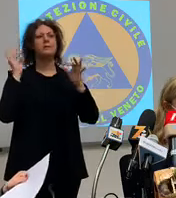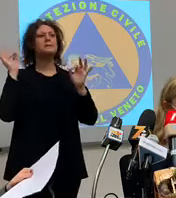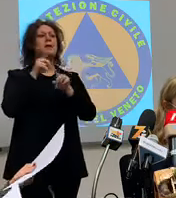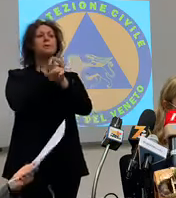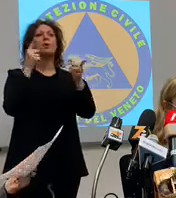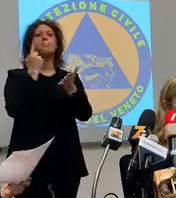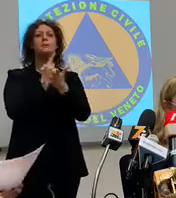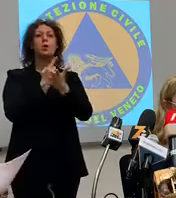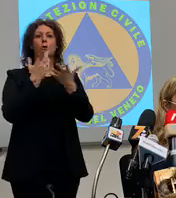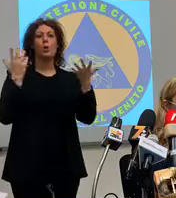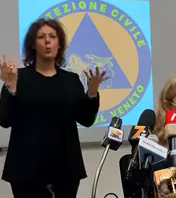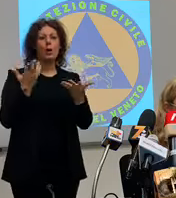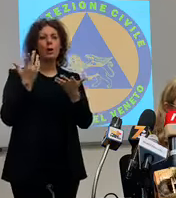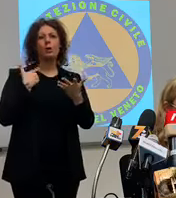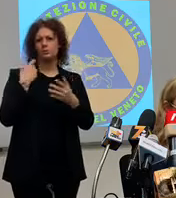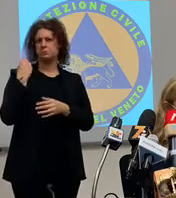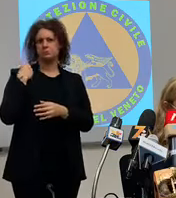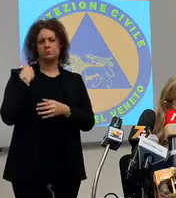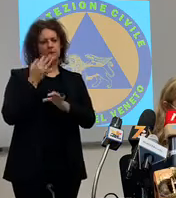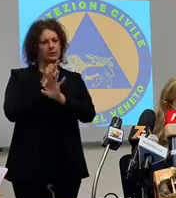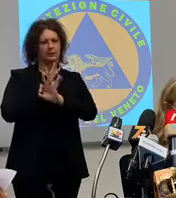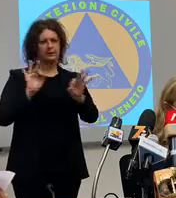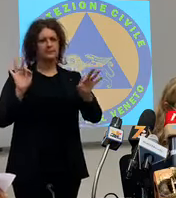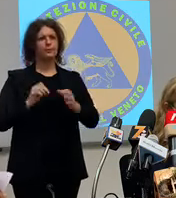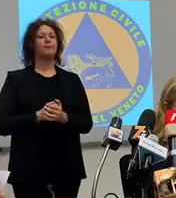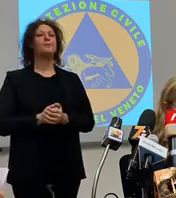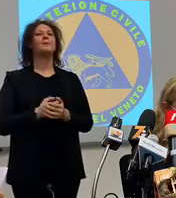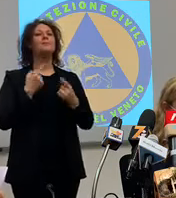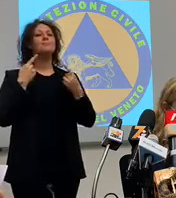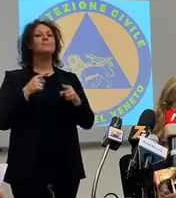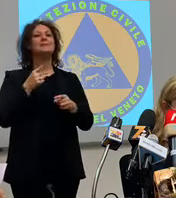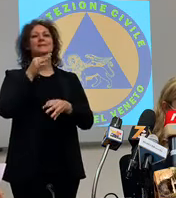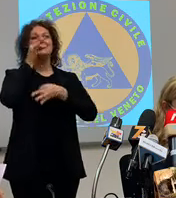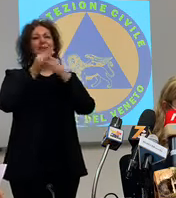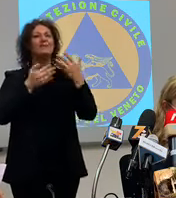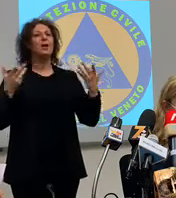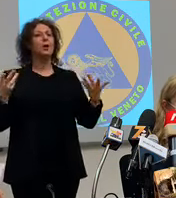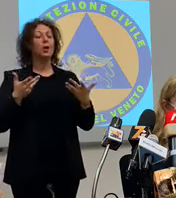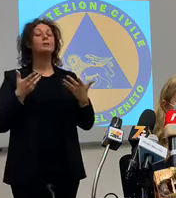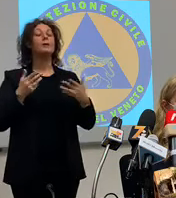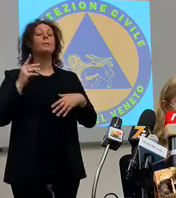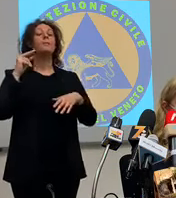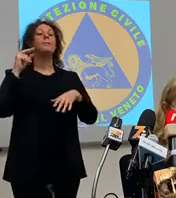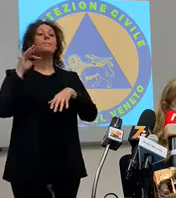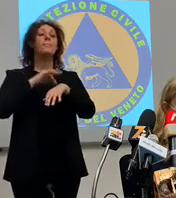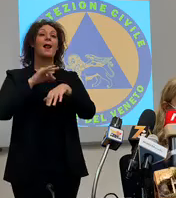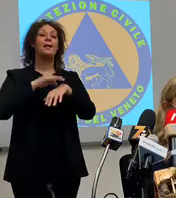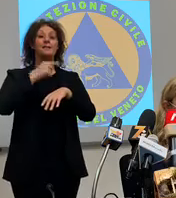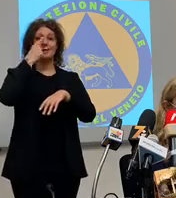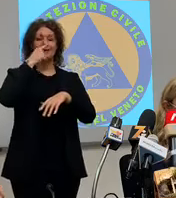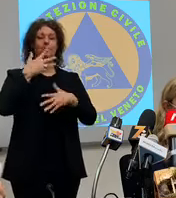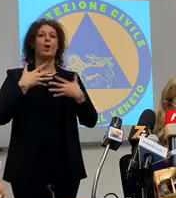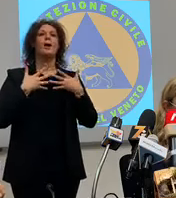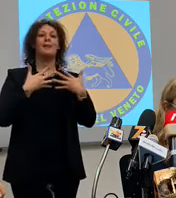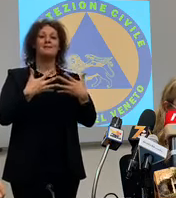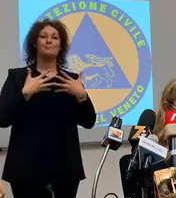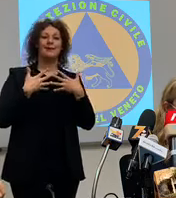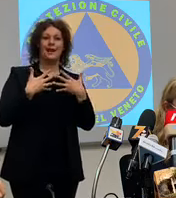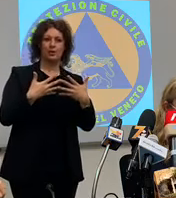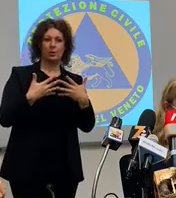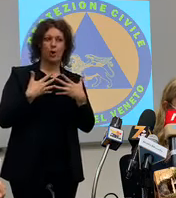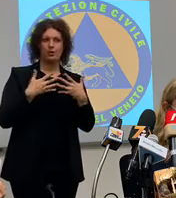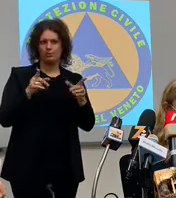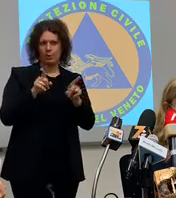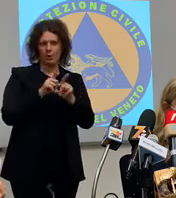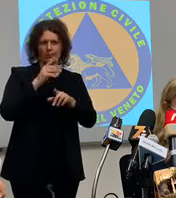insomma questo ci evidenzia Come le malattie respiratorie e il covid è una patologia respiratoria associata